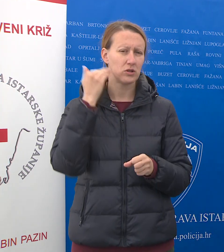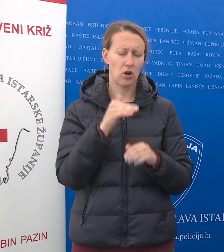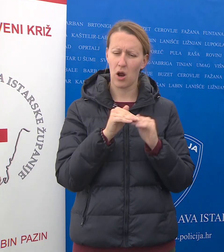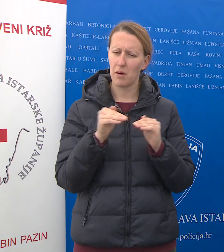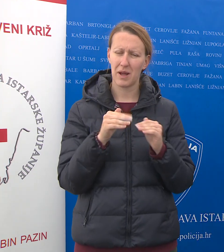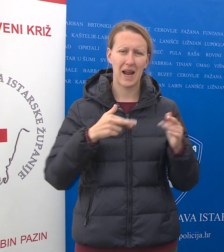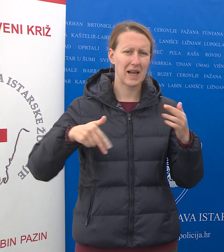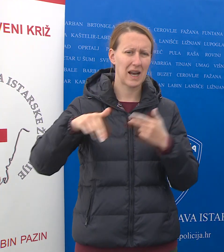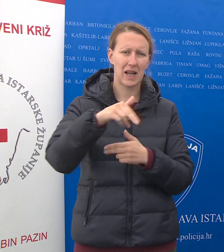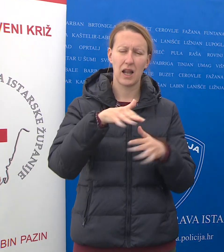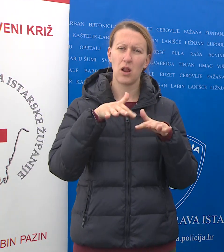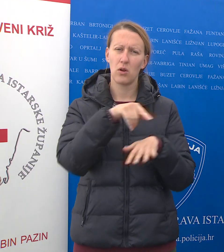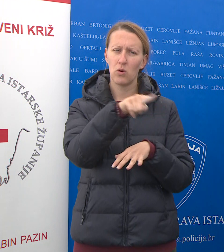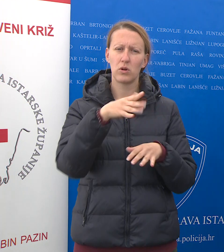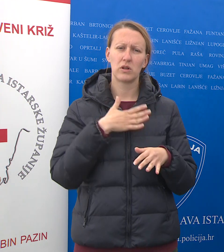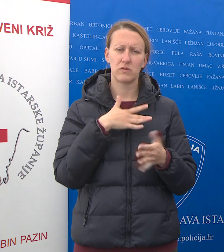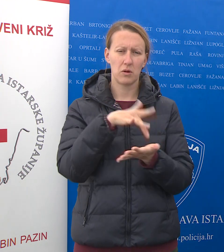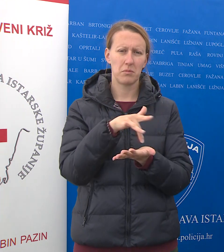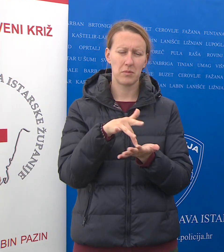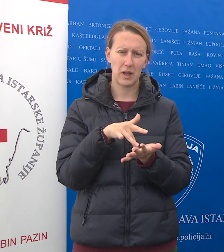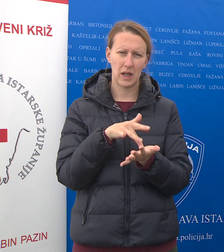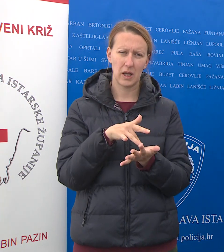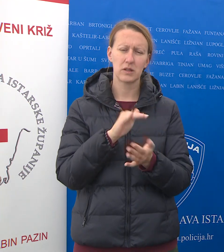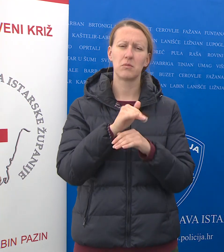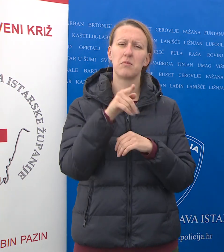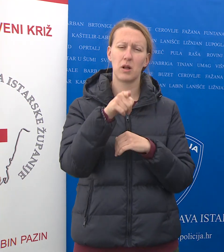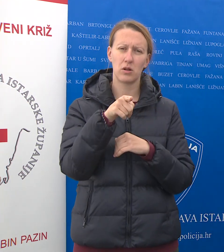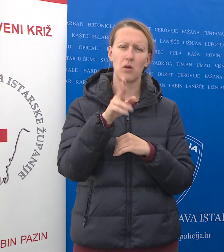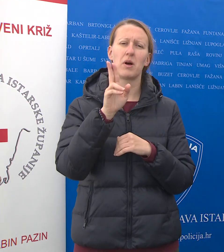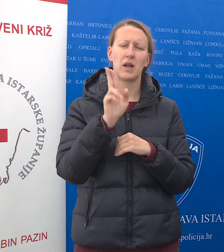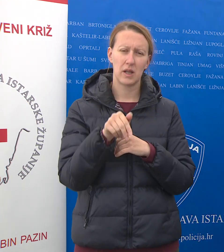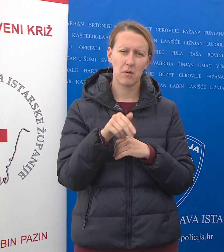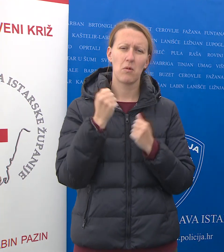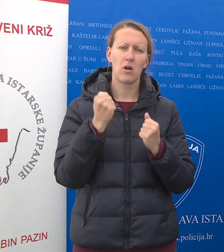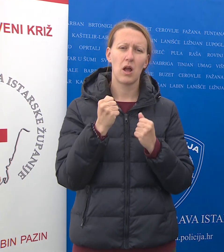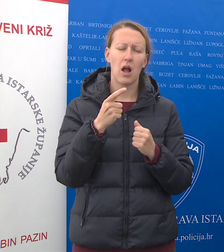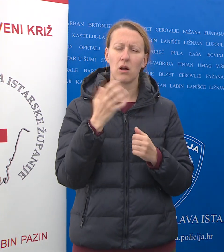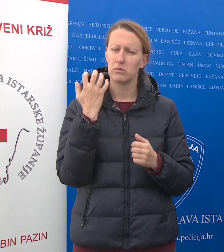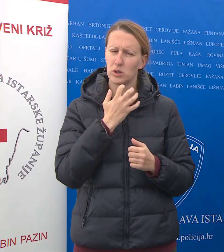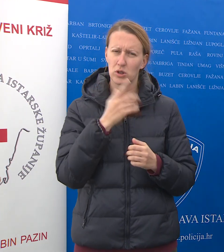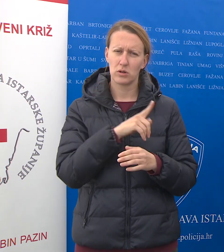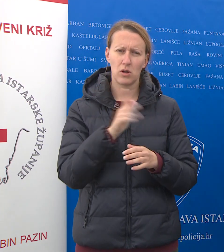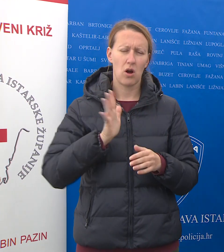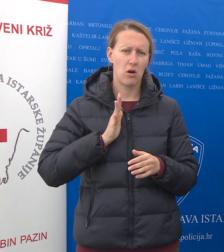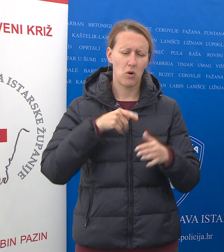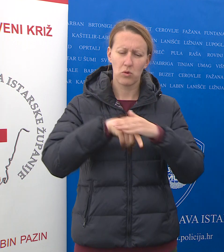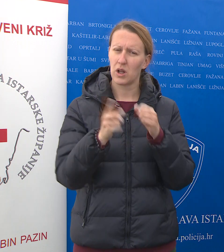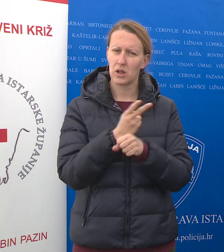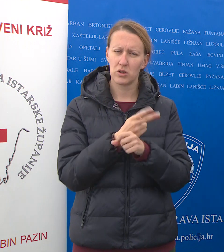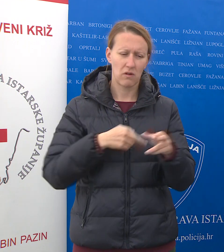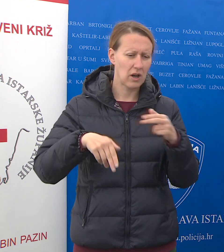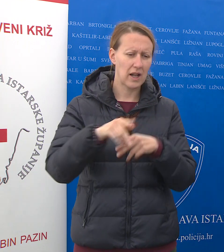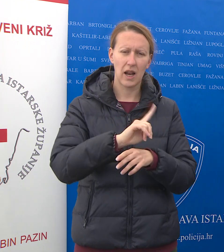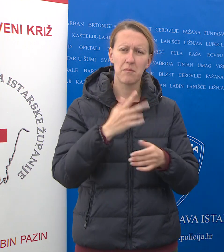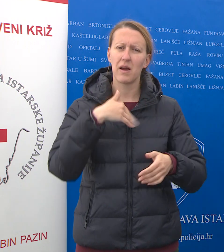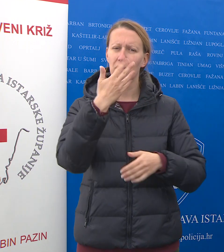mjere kretanja građana na svojim područjima. Prema tome imaju jako rigorozne mjere kretanja unutar države